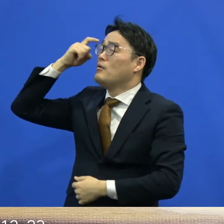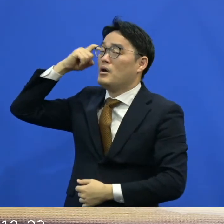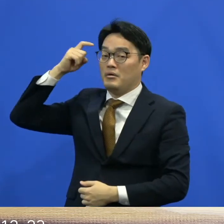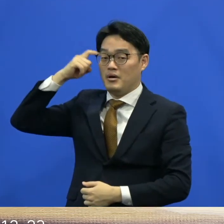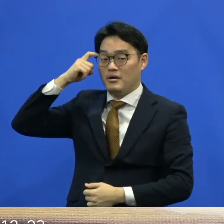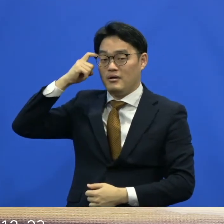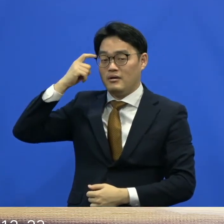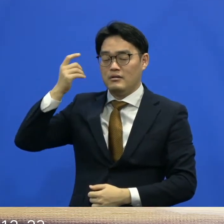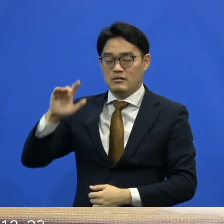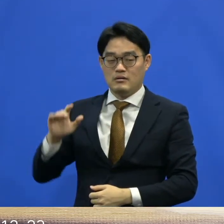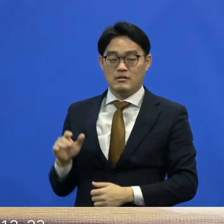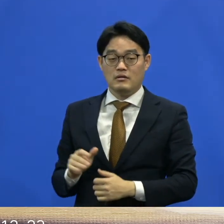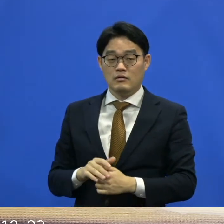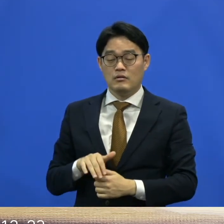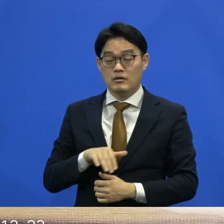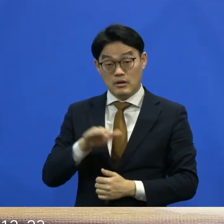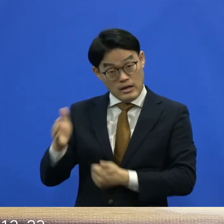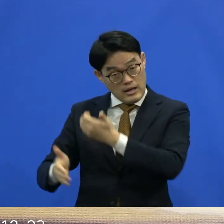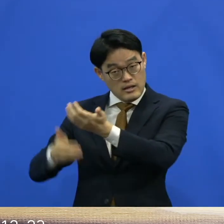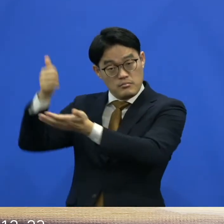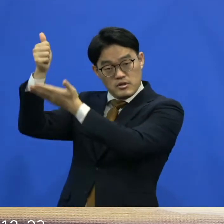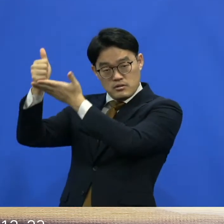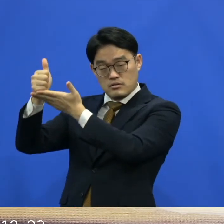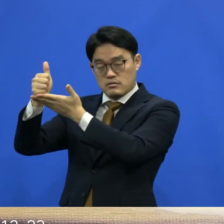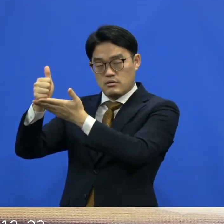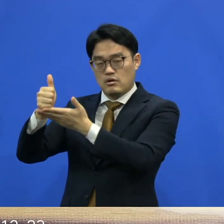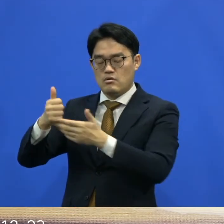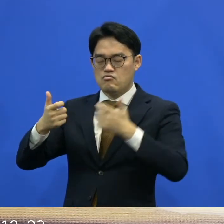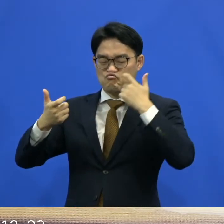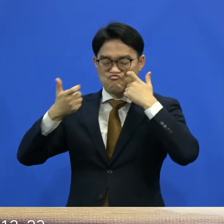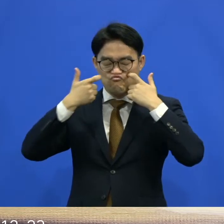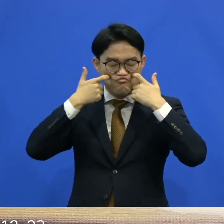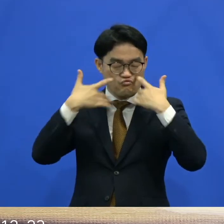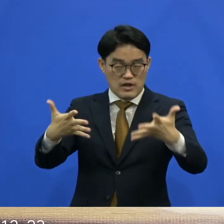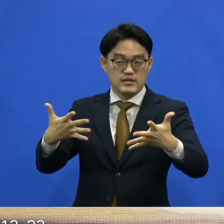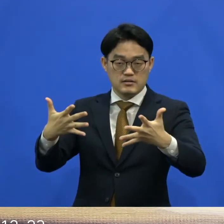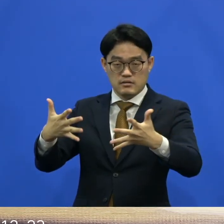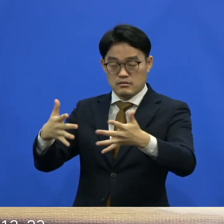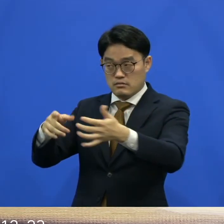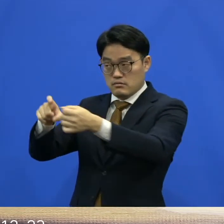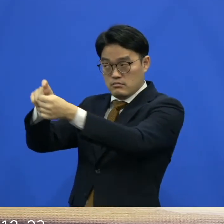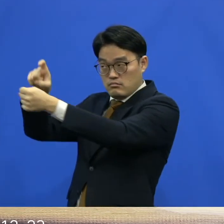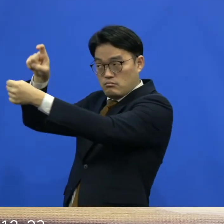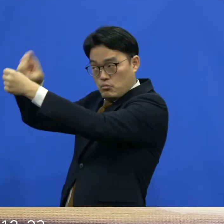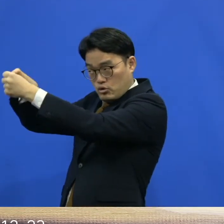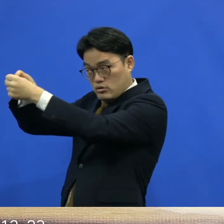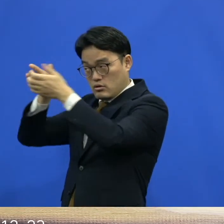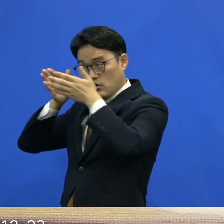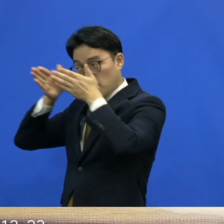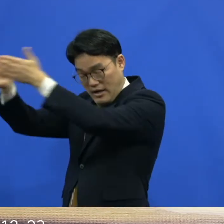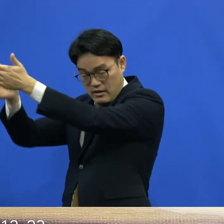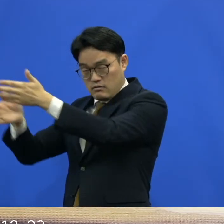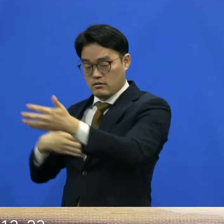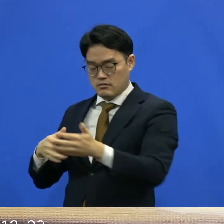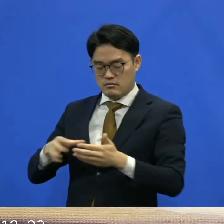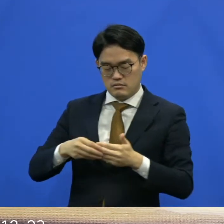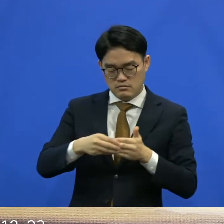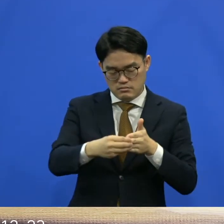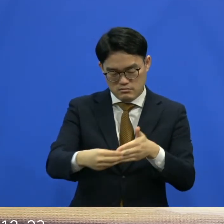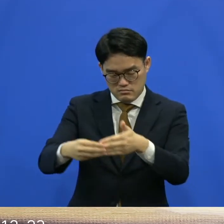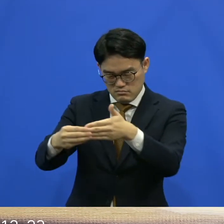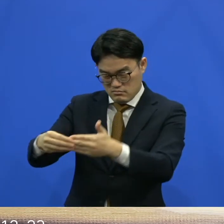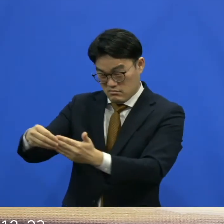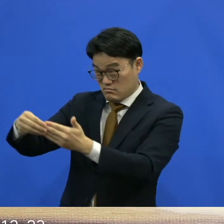우리가 받아들이기에 못마땅합니다. 그러나 하나님은 목적을 가지고 인도하십니다. 하나님은 분명히 우리보다 멀리